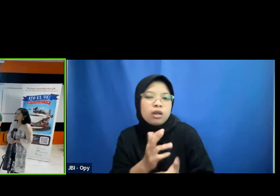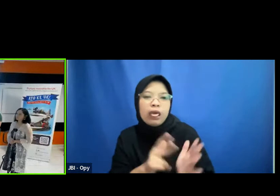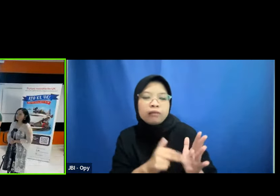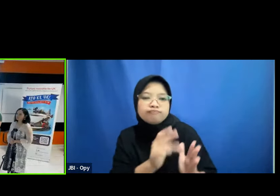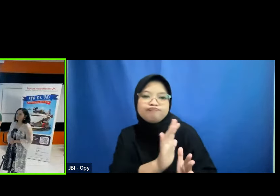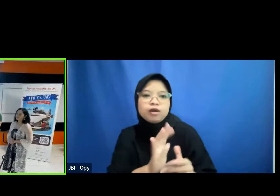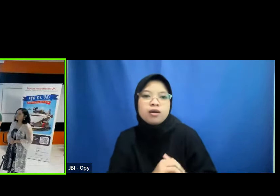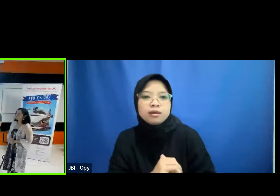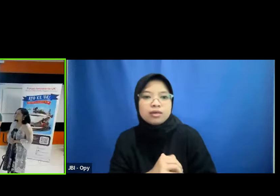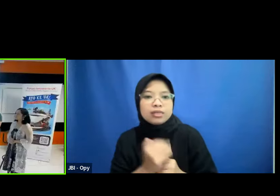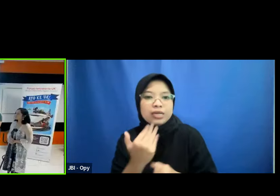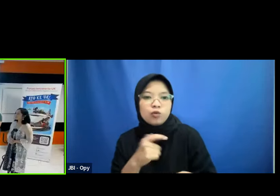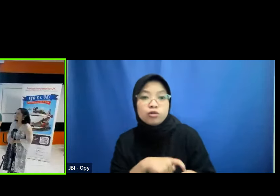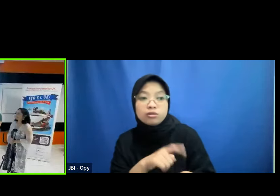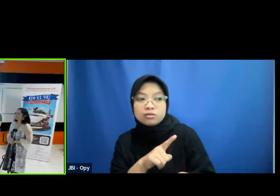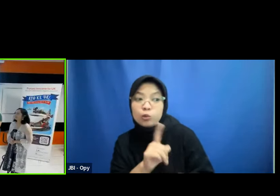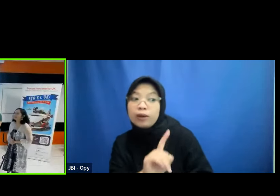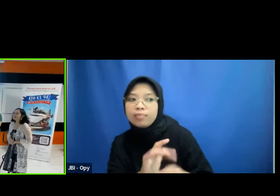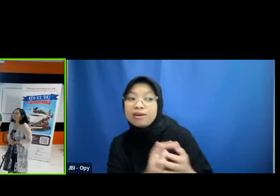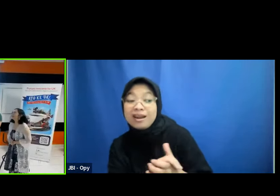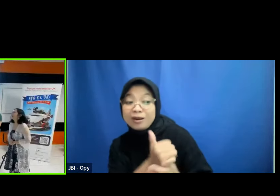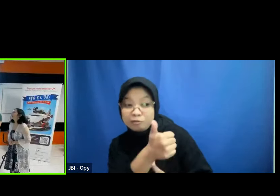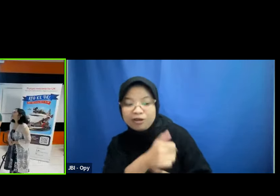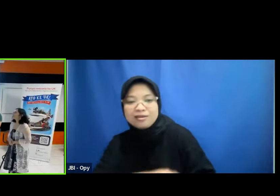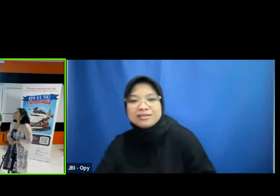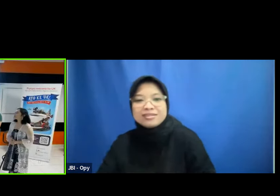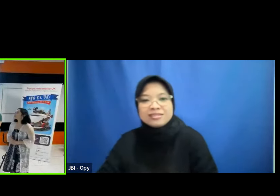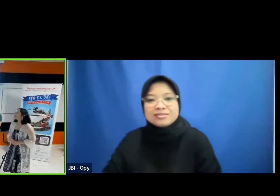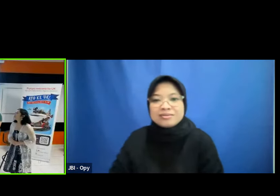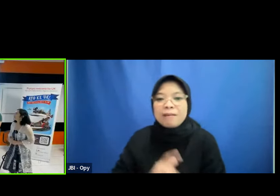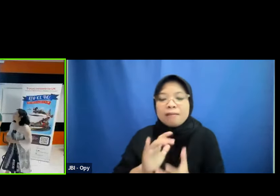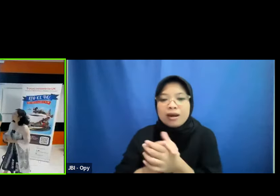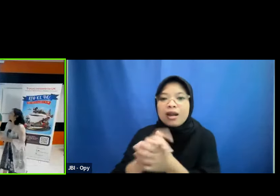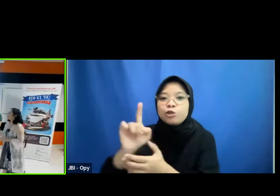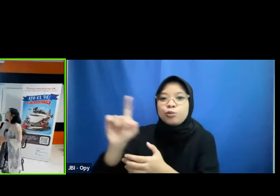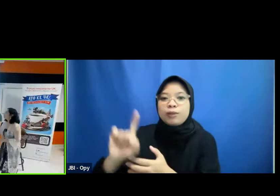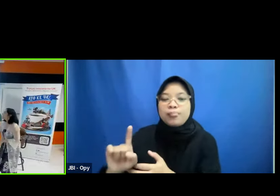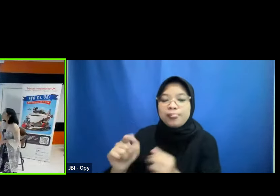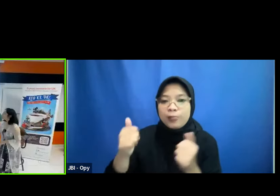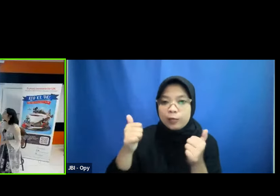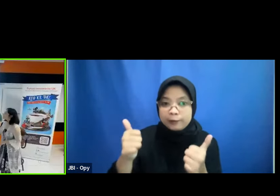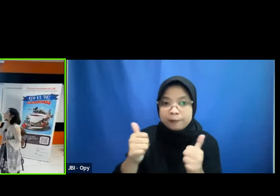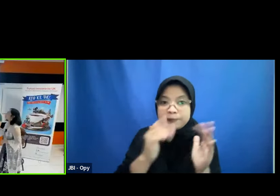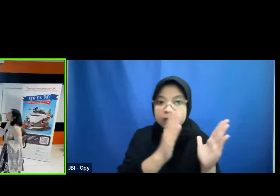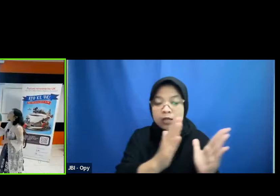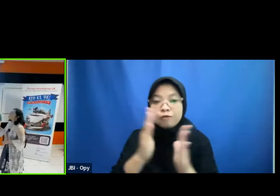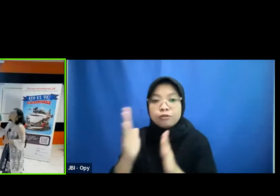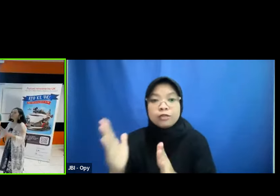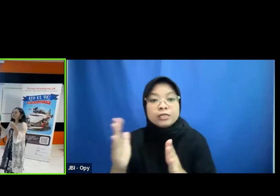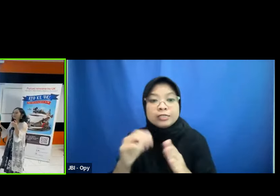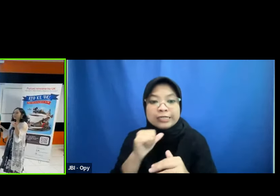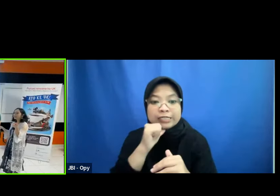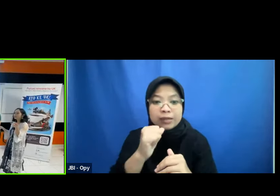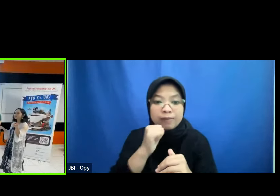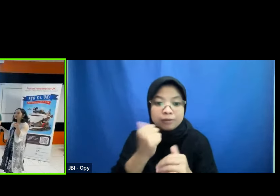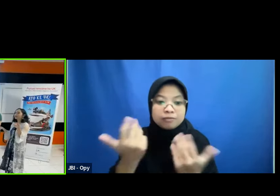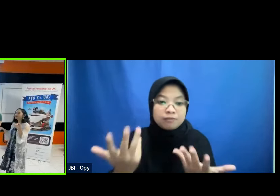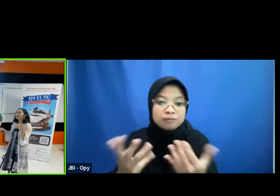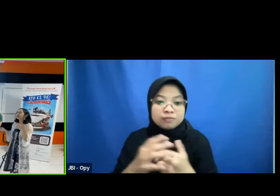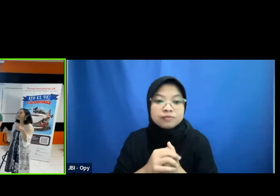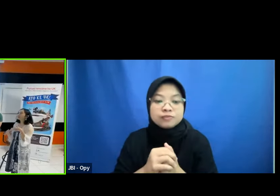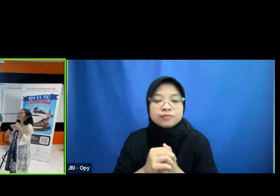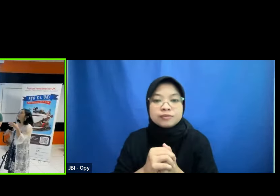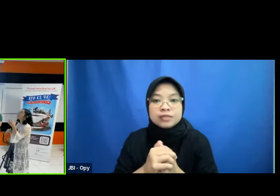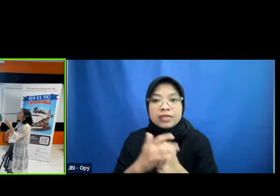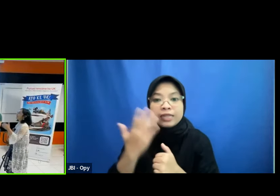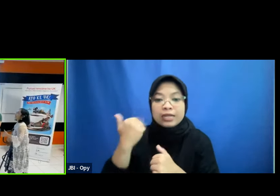tadi ya 1 menit S menit oke eh berikutnya mungkin eh mungkin juga pertanyaan itu terkait